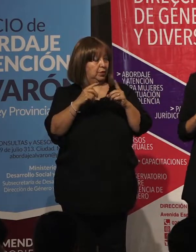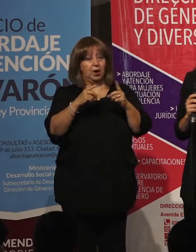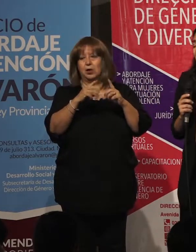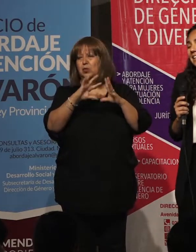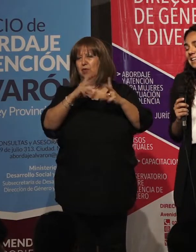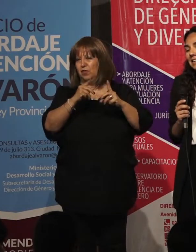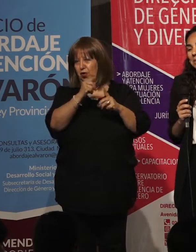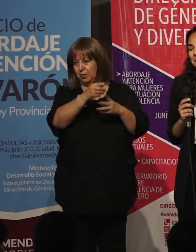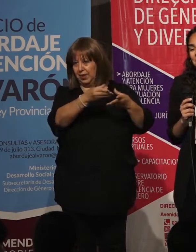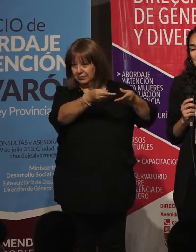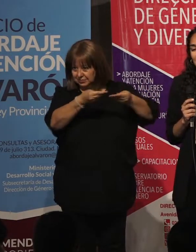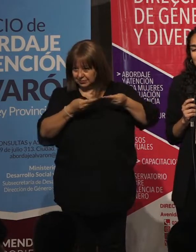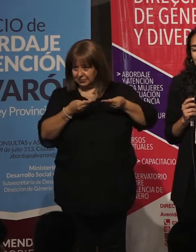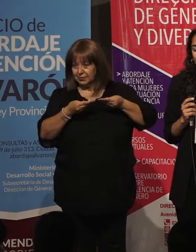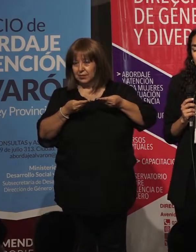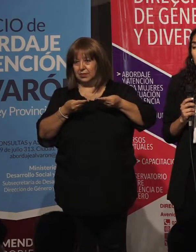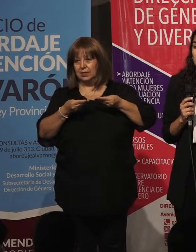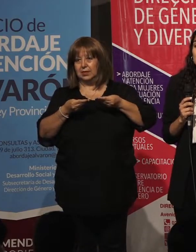enseguida,